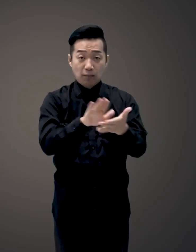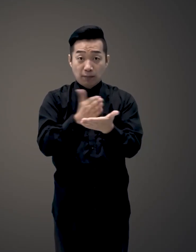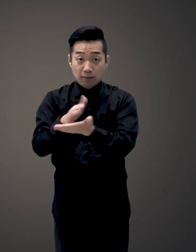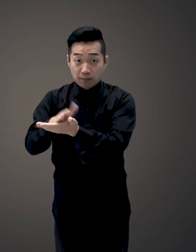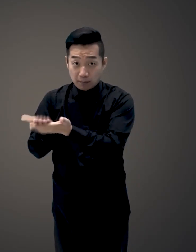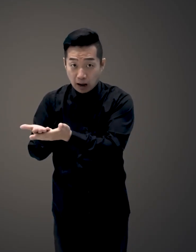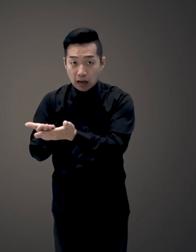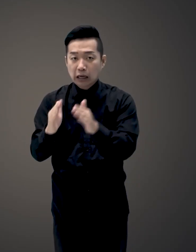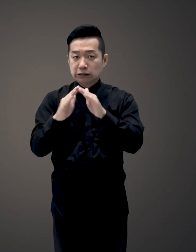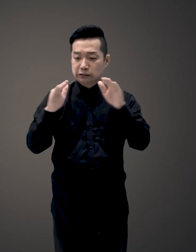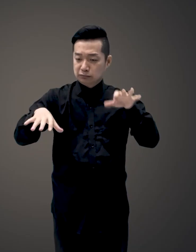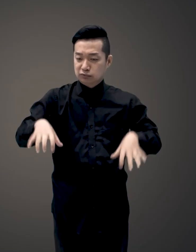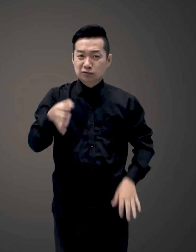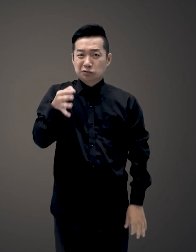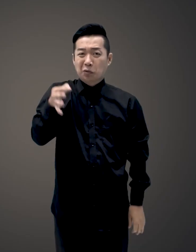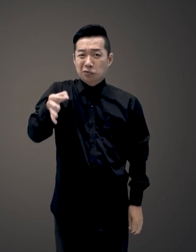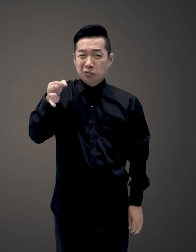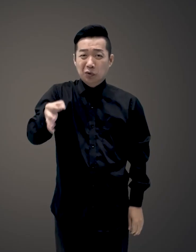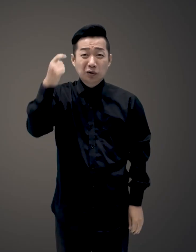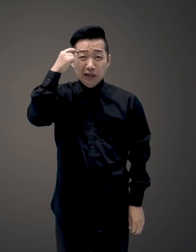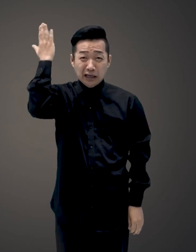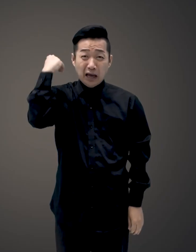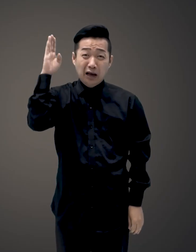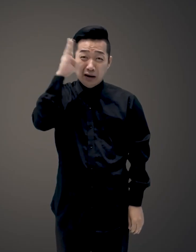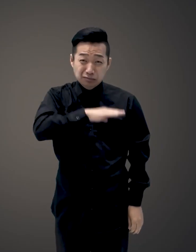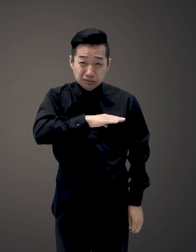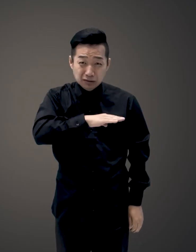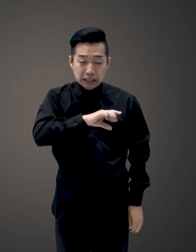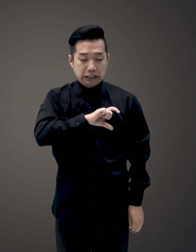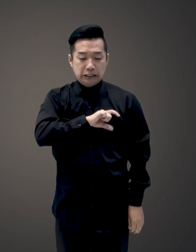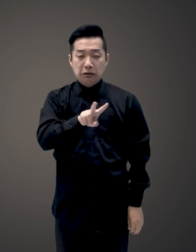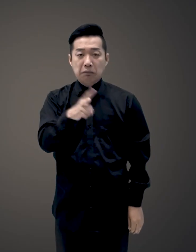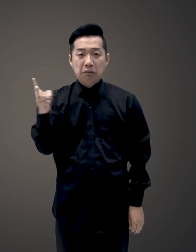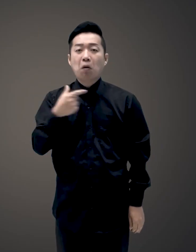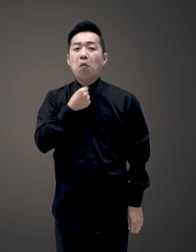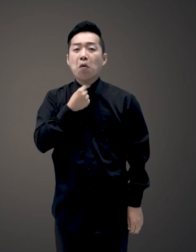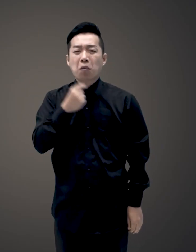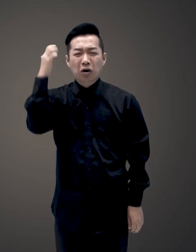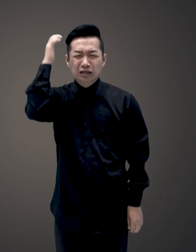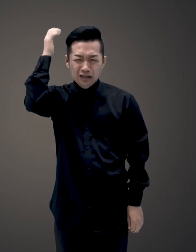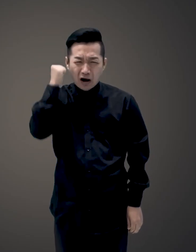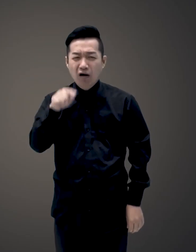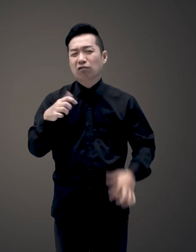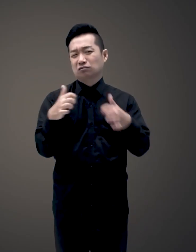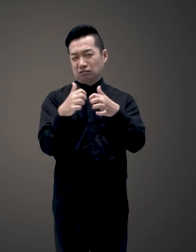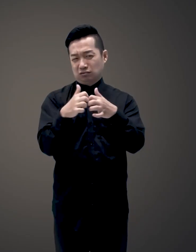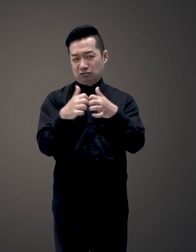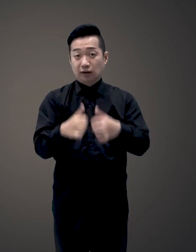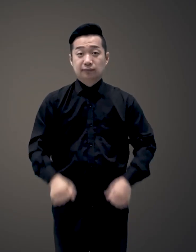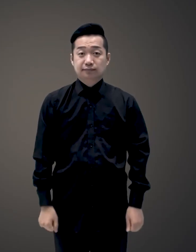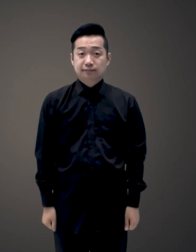둘러싸고 동네 집값 운운하며 낙후했던 시절을 떠올리는 지명을 감추려는 기억의 전쟁.